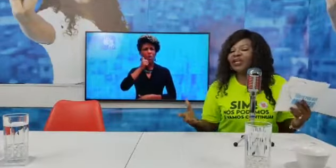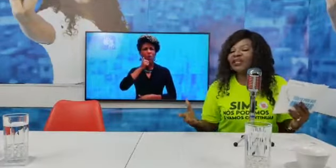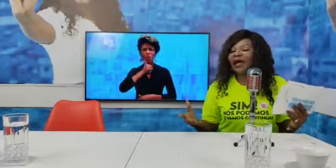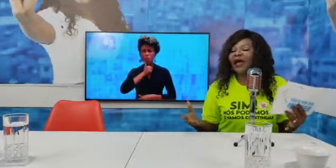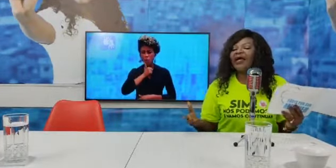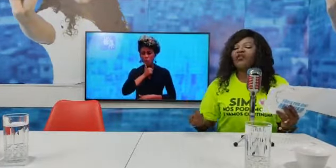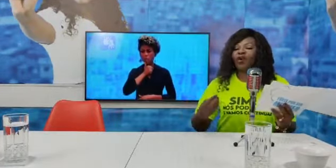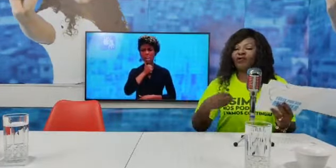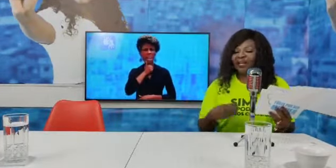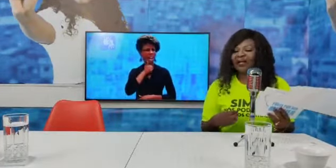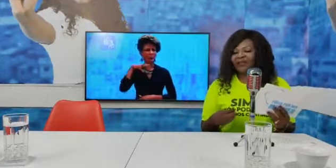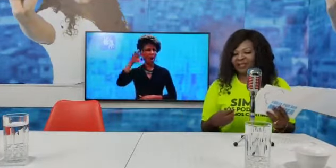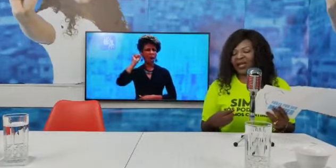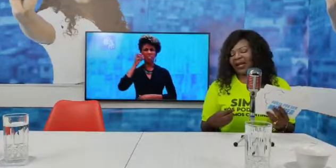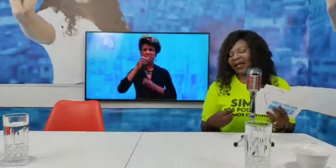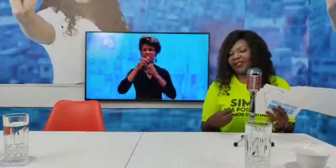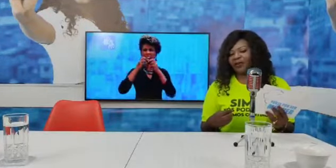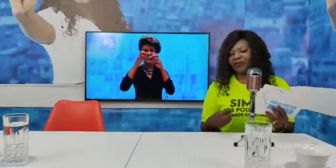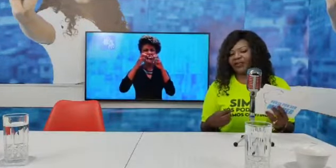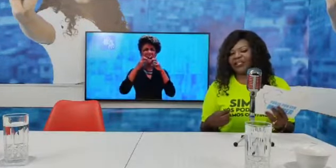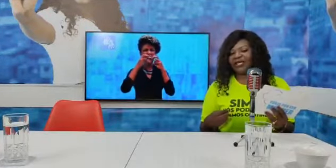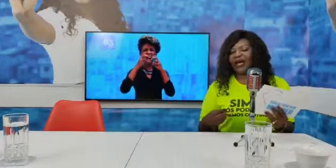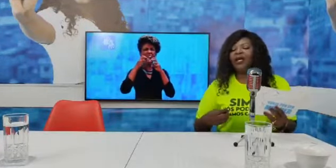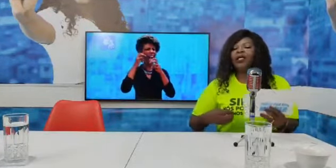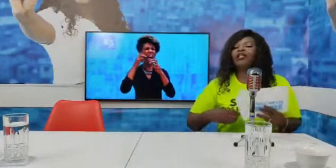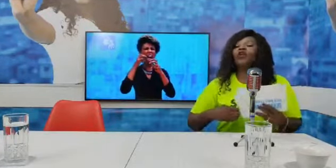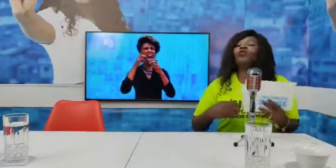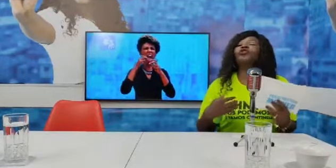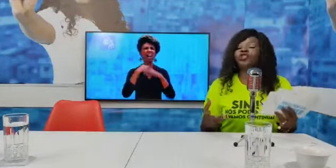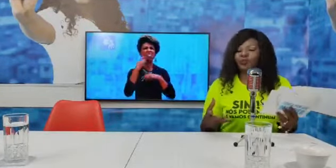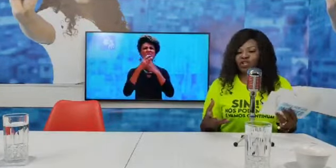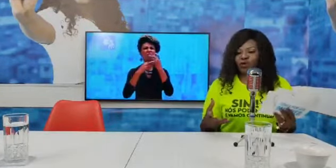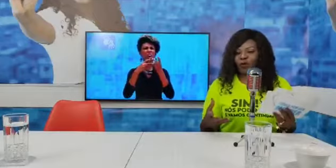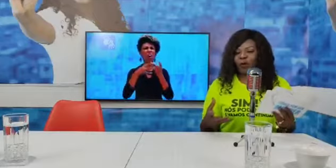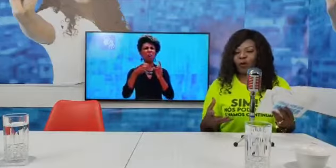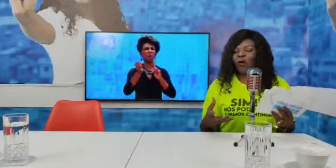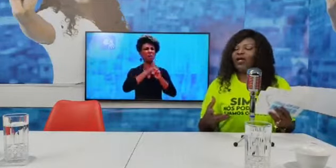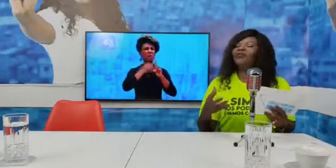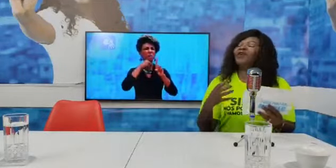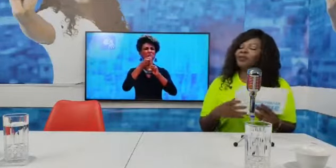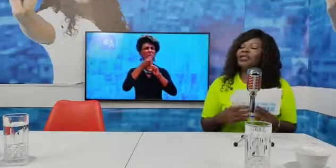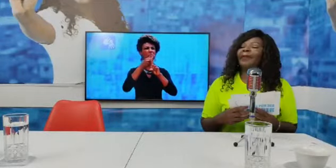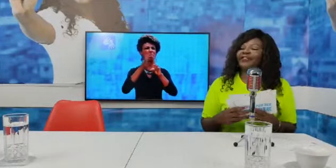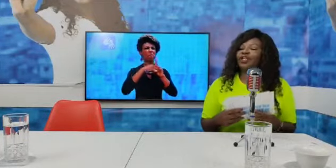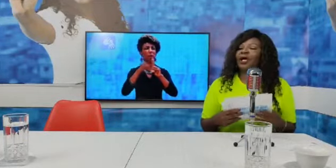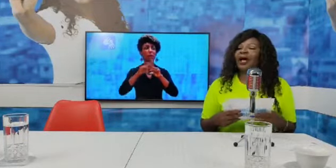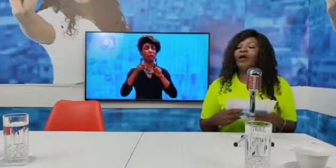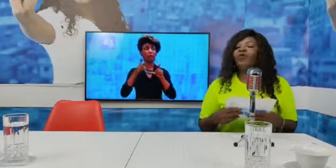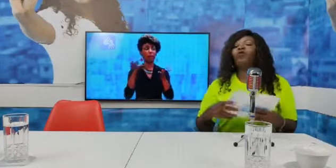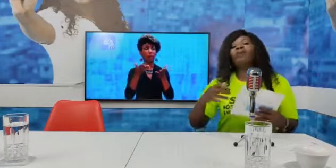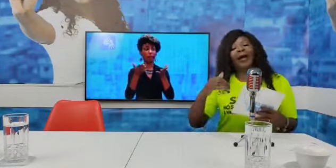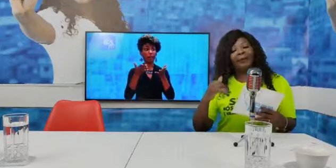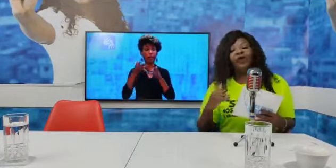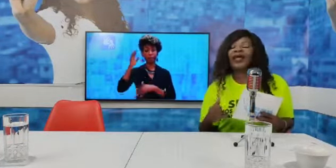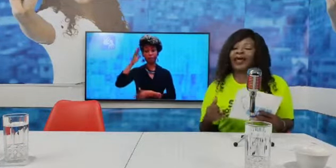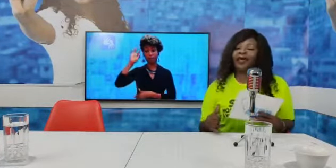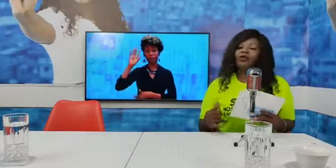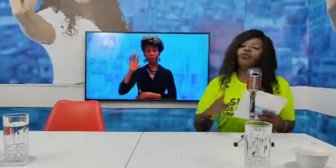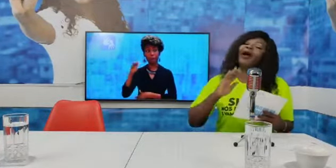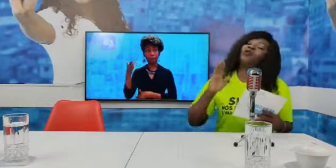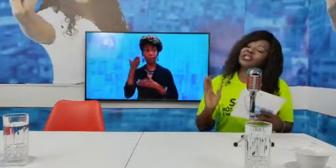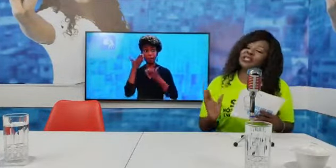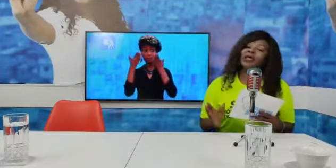pode gritar, sofrendo agressão física, que tem condições de pedir socorro. E vamos imaginar uma